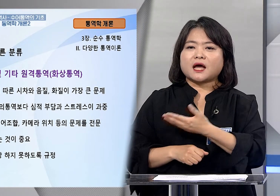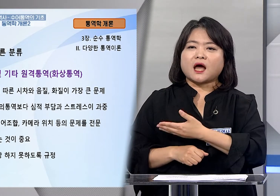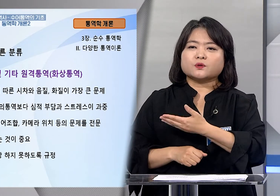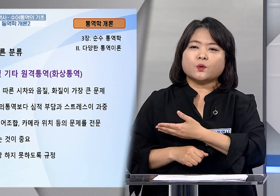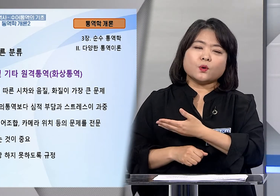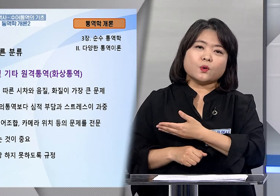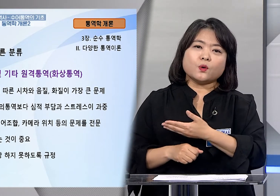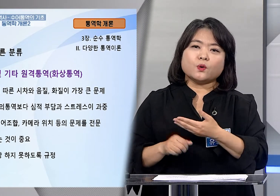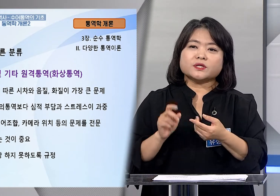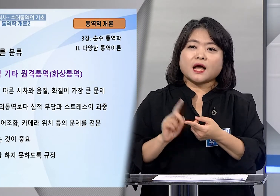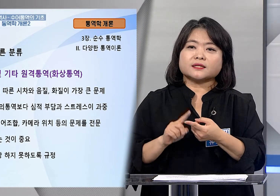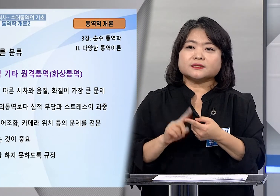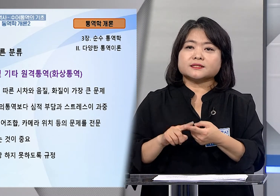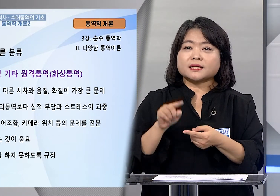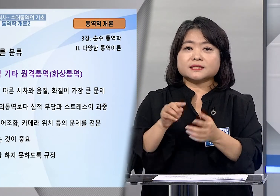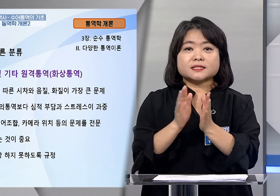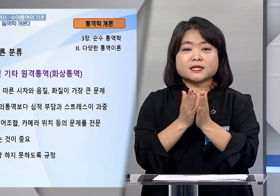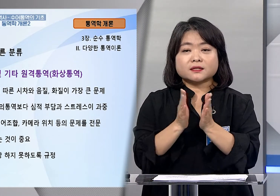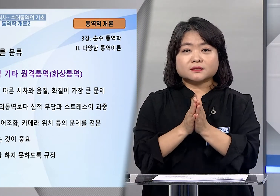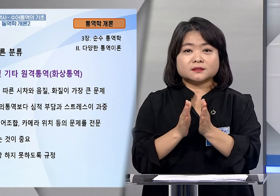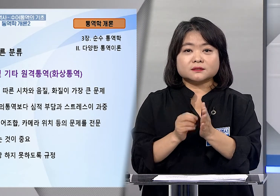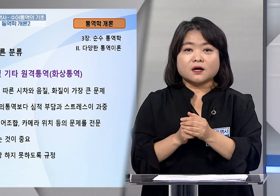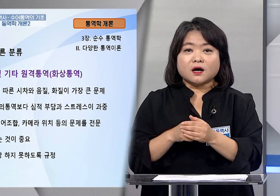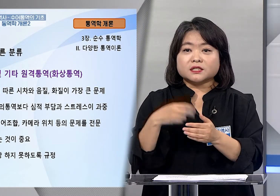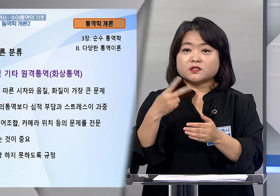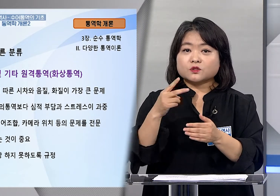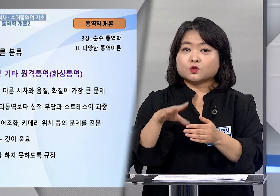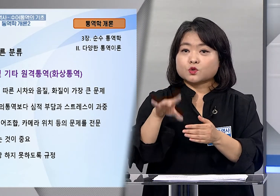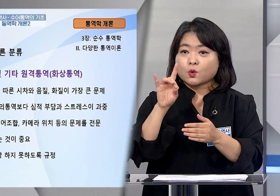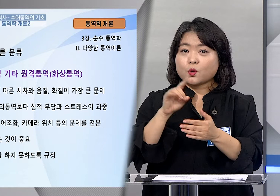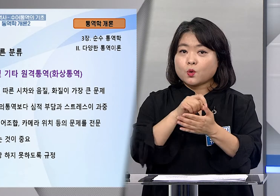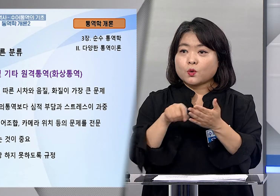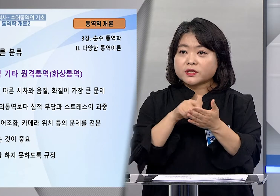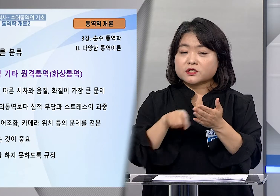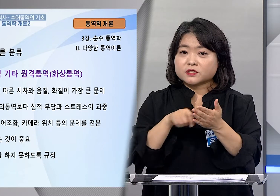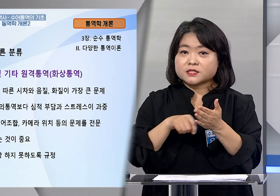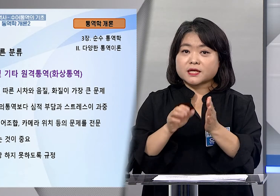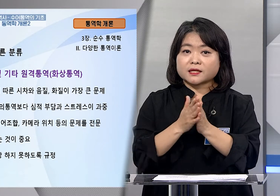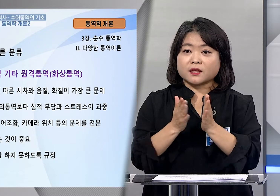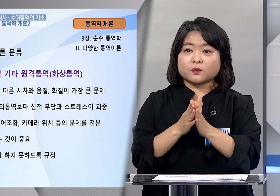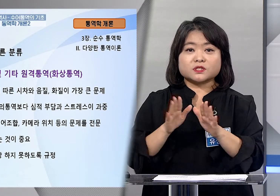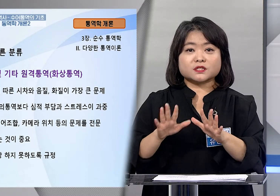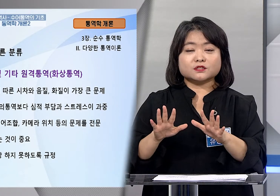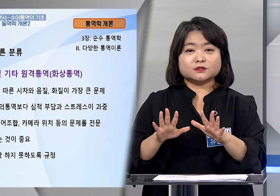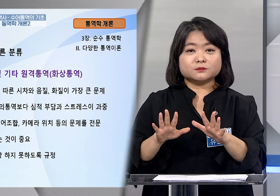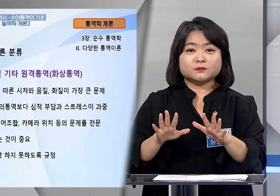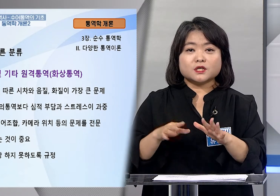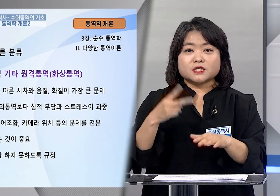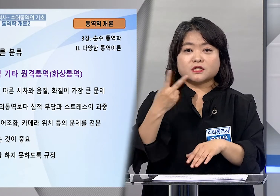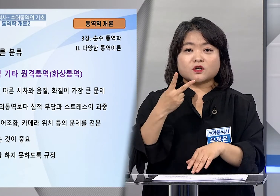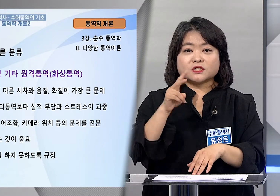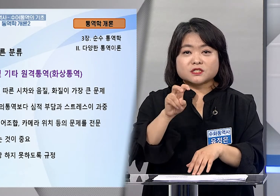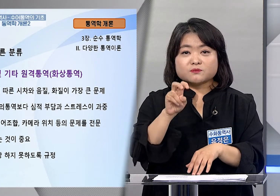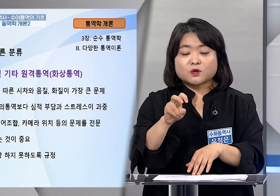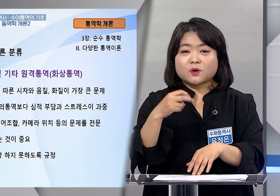이 이야기는 사실 이 책은 2000년도 초에 쓰여진 책인데요. 지금 2020년과